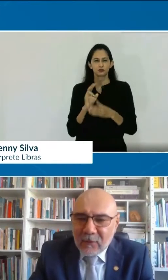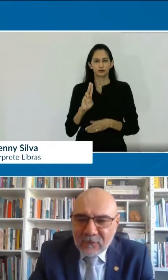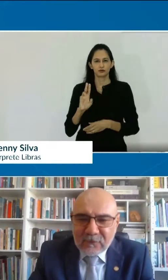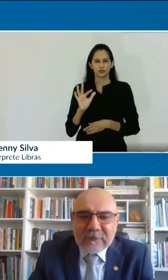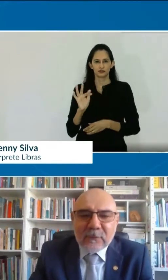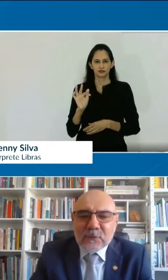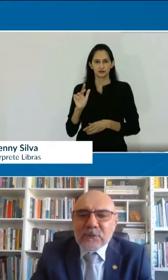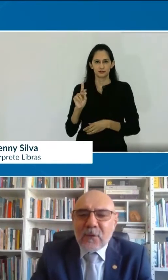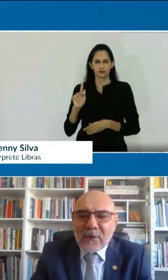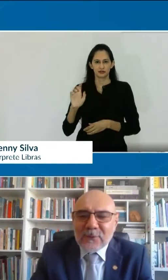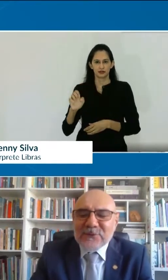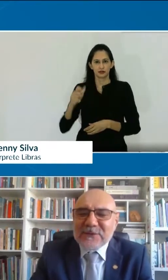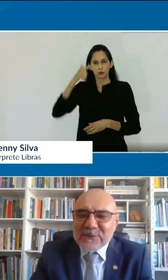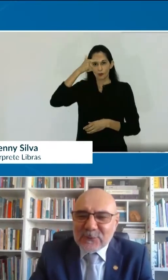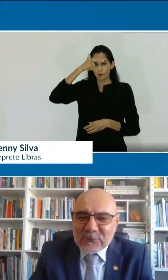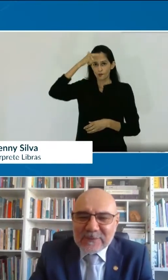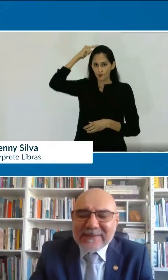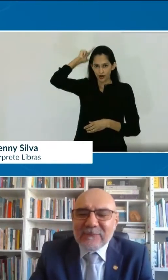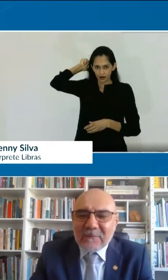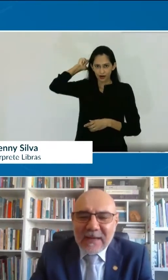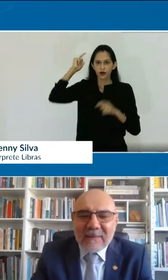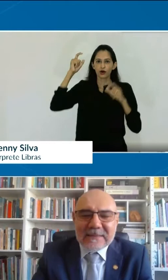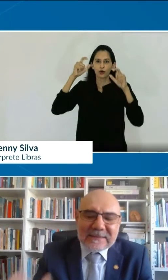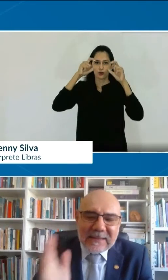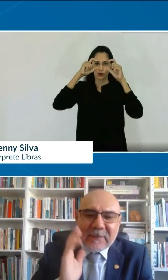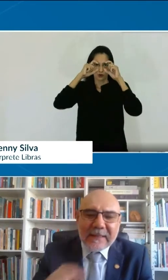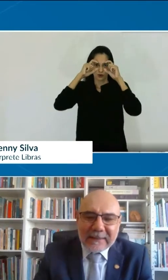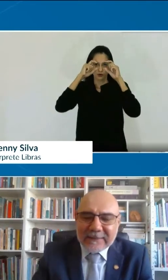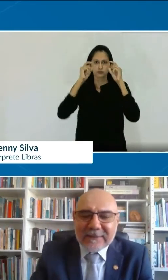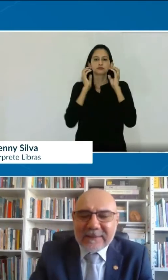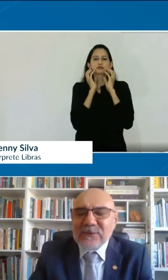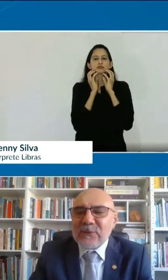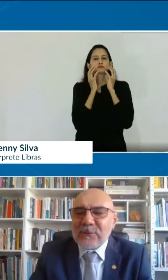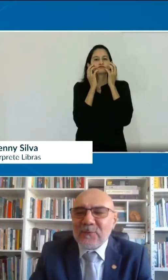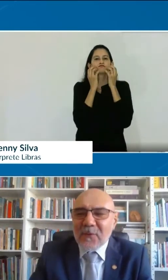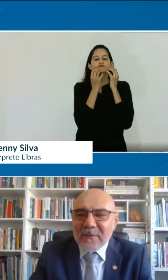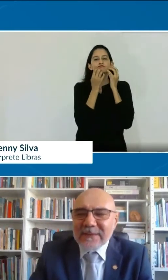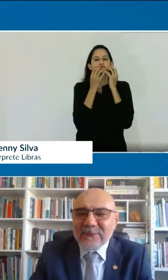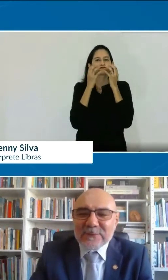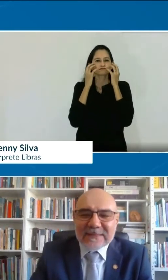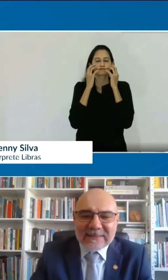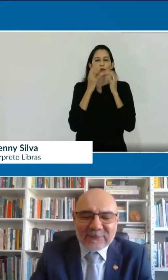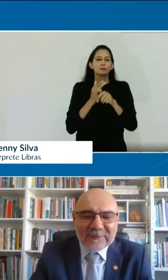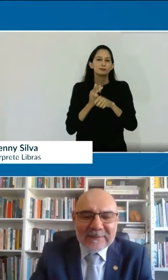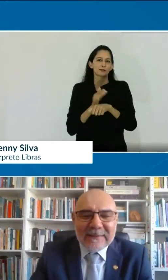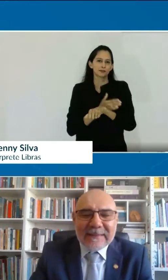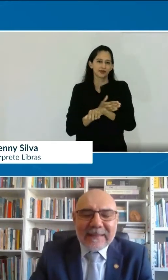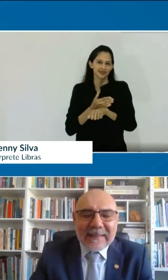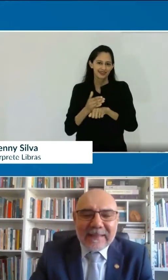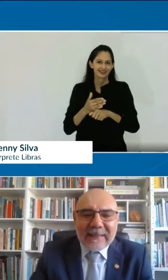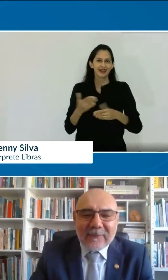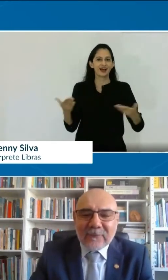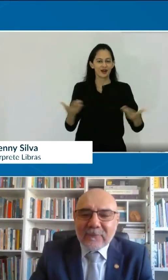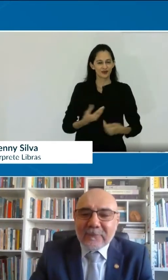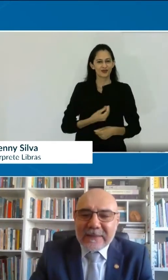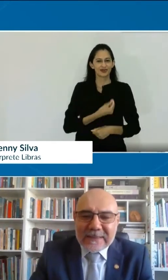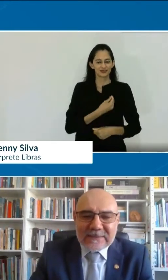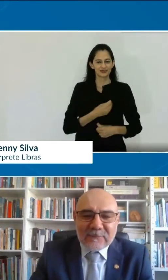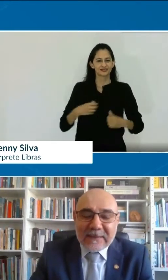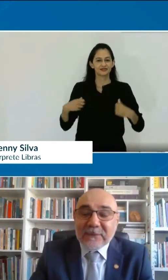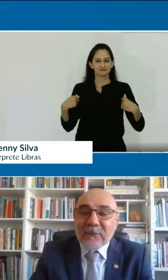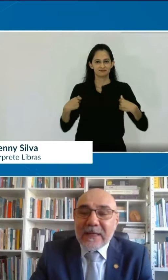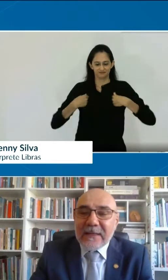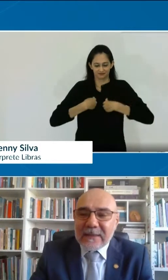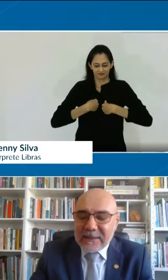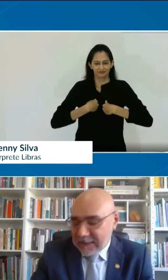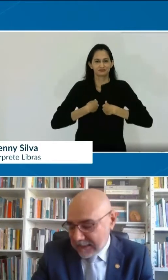careca, calvo, uso um óculos escuro e uma barbazinha branca, né? Estou, no momento, usando um